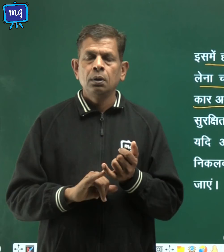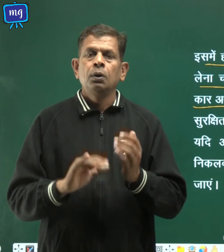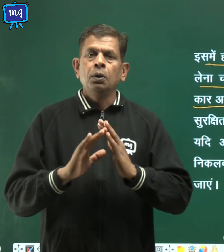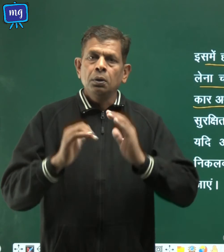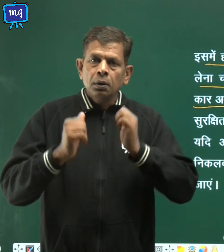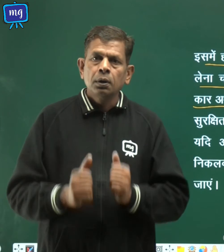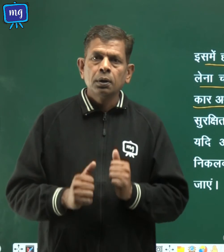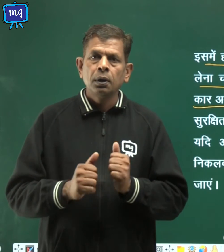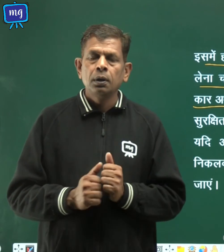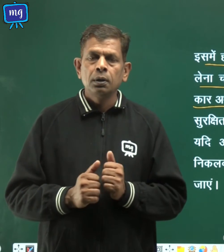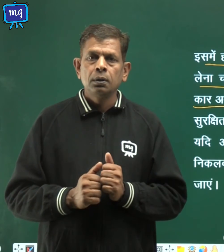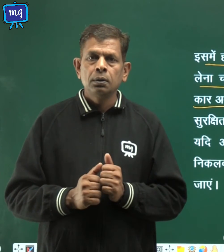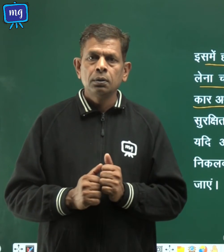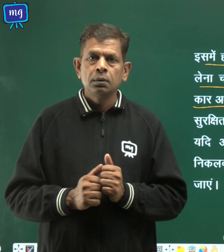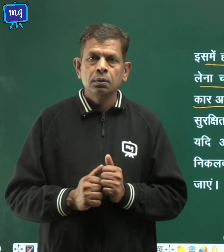आश्रय लेने के लिए